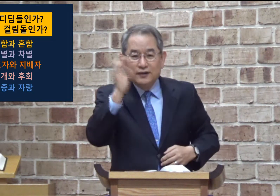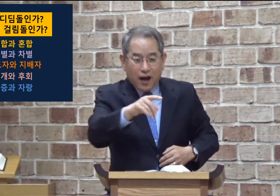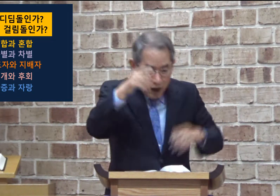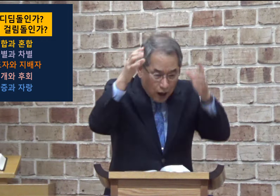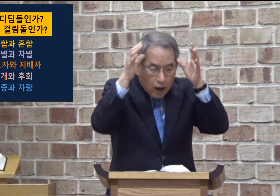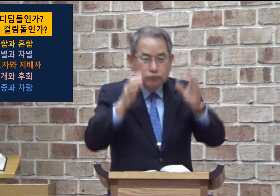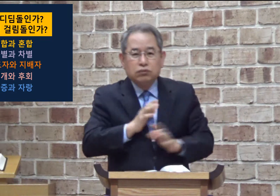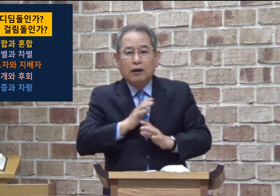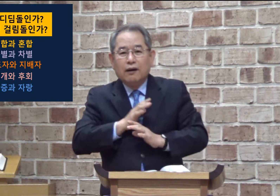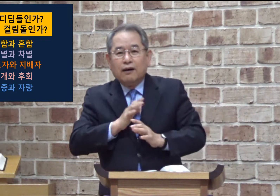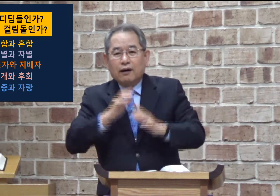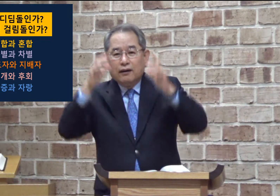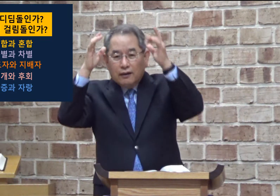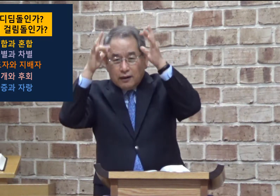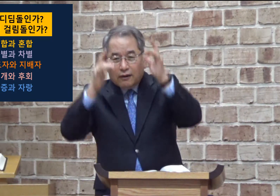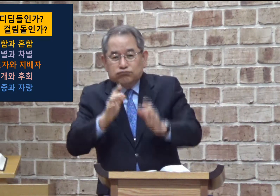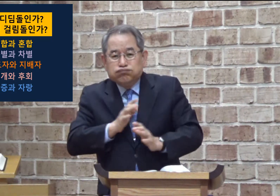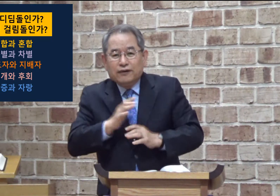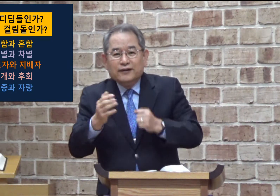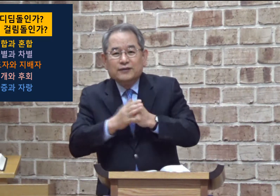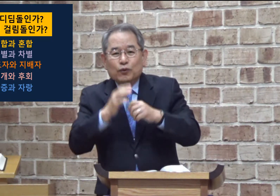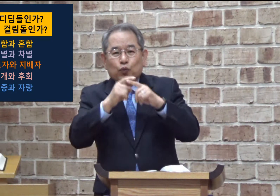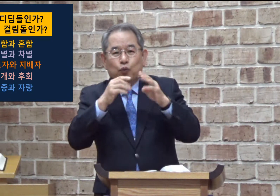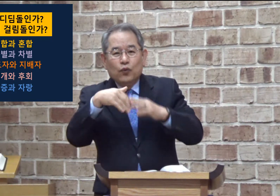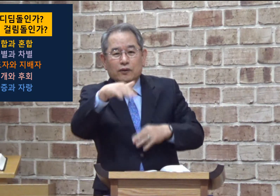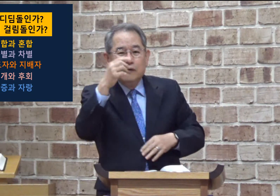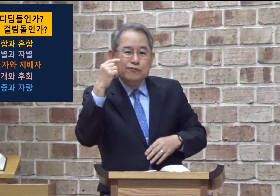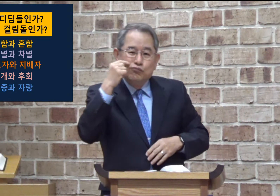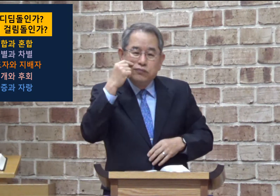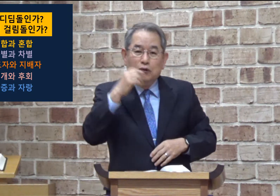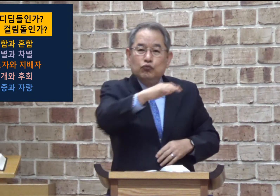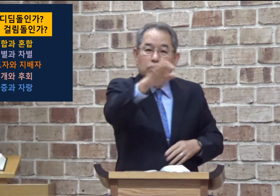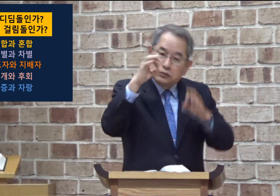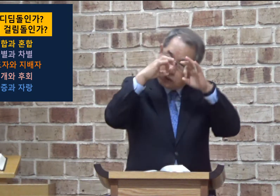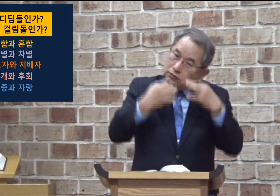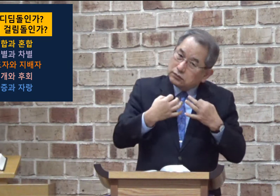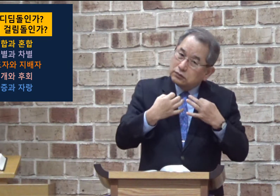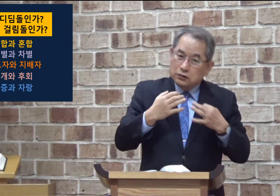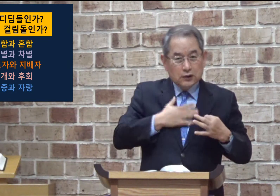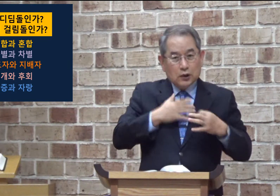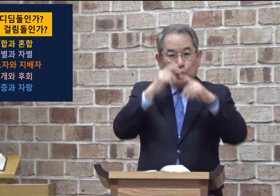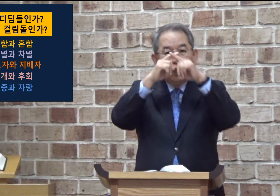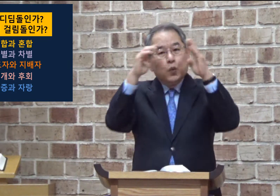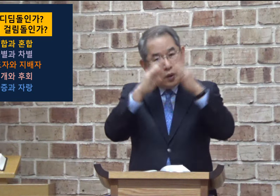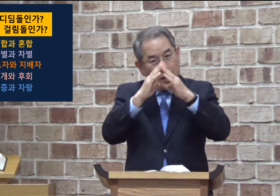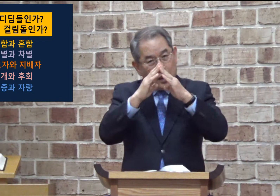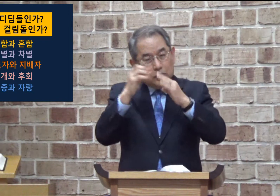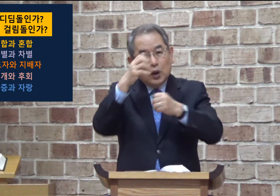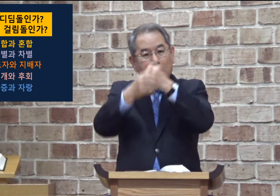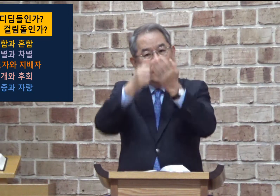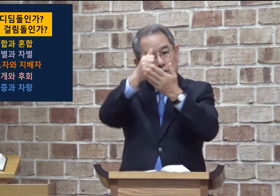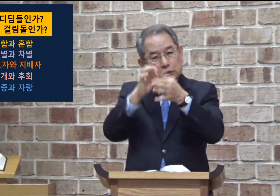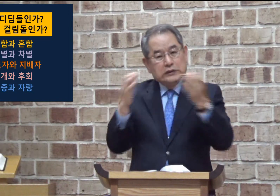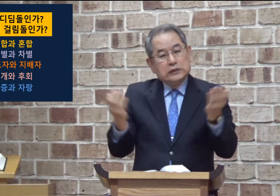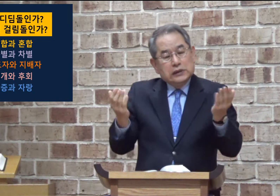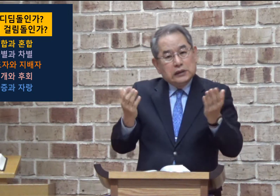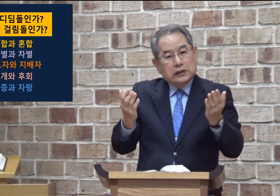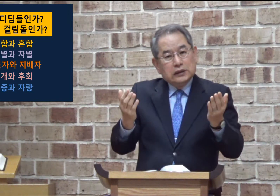하나님의 일과 하나님의 계획에 내가 유익을 주는, 도움이 되는 사람인가 아니면 방해가 되는